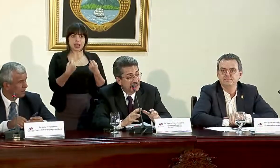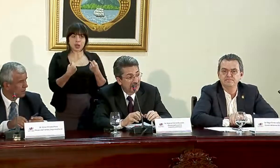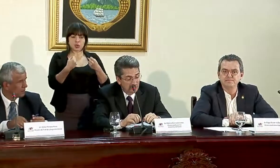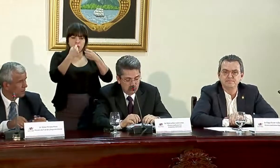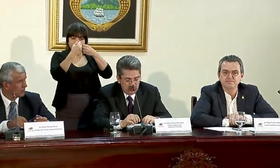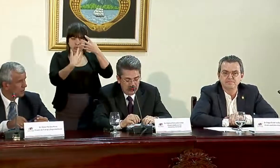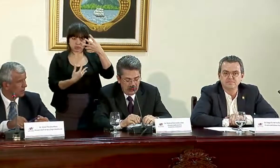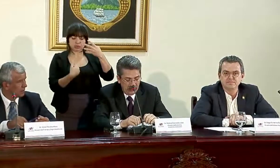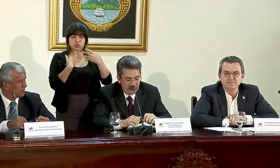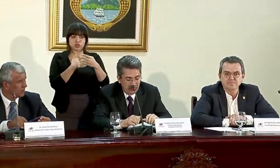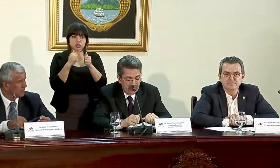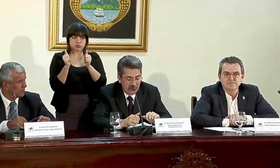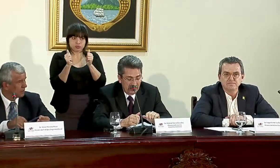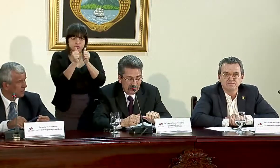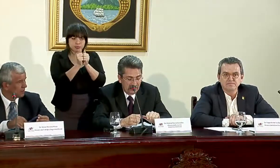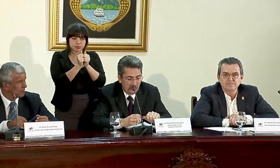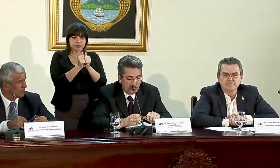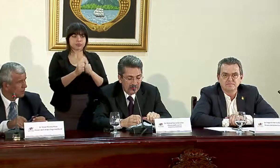etcétera, estamos